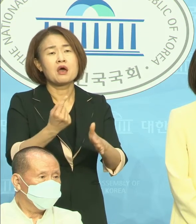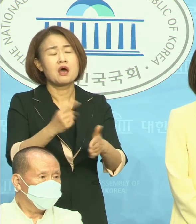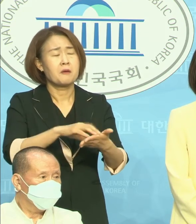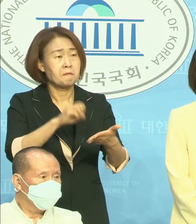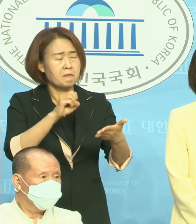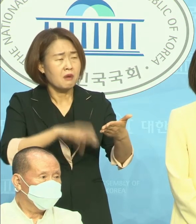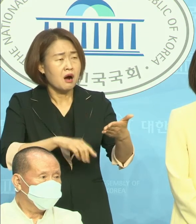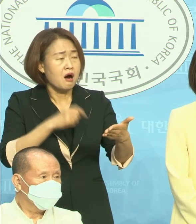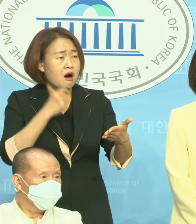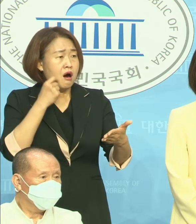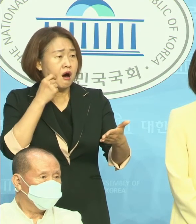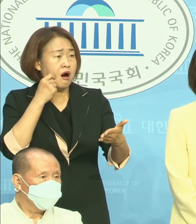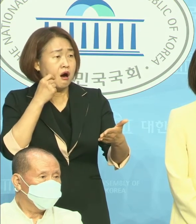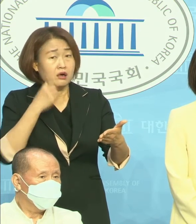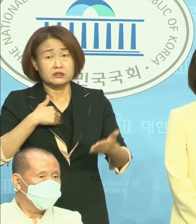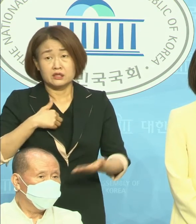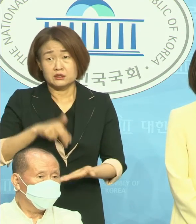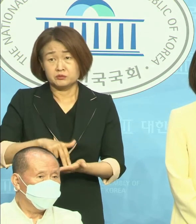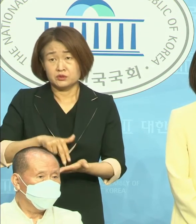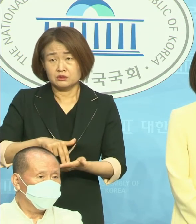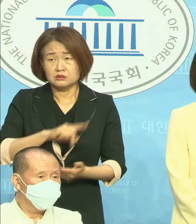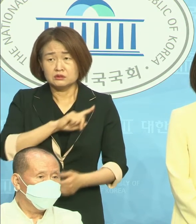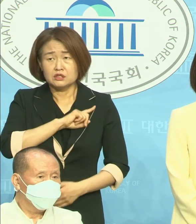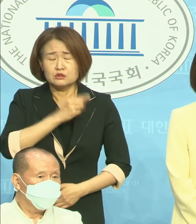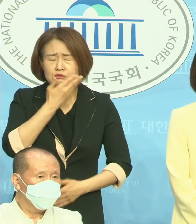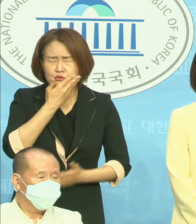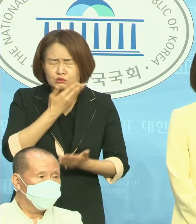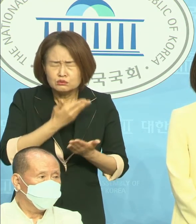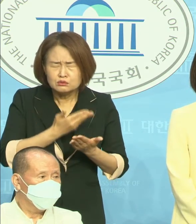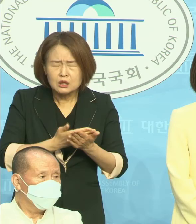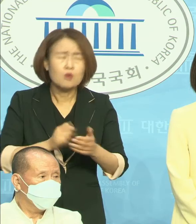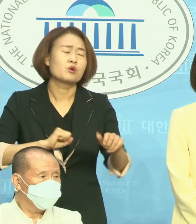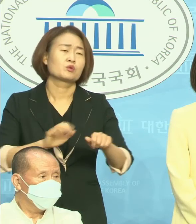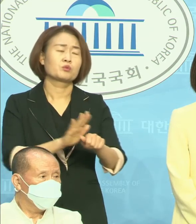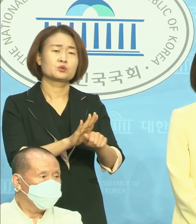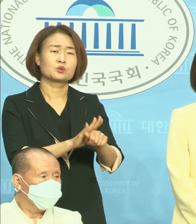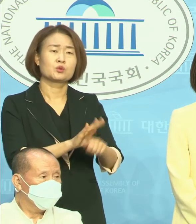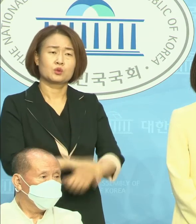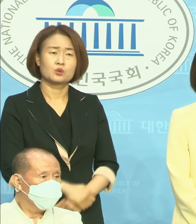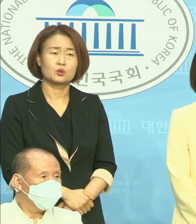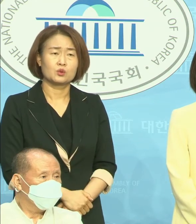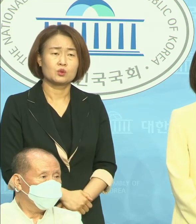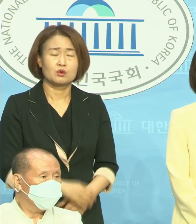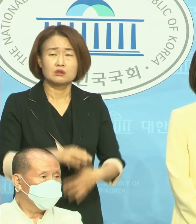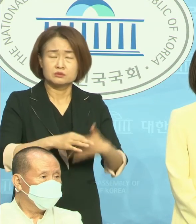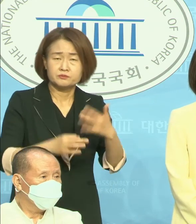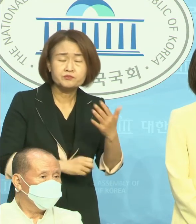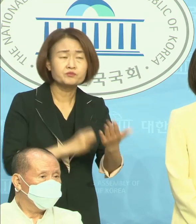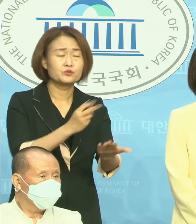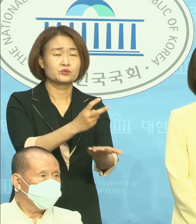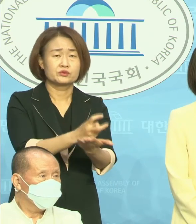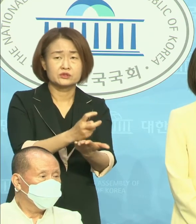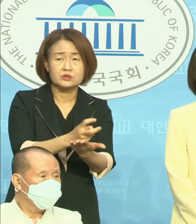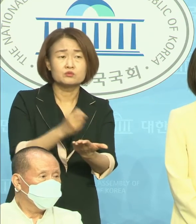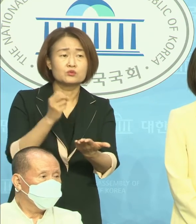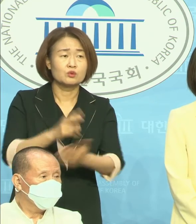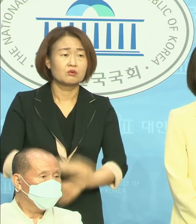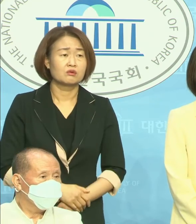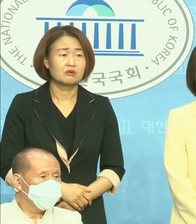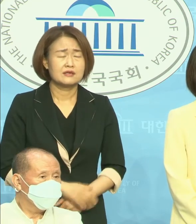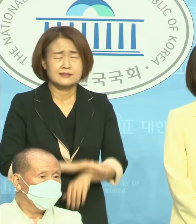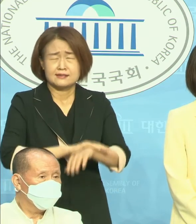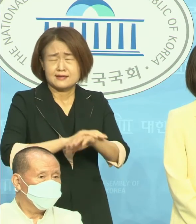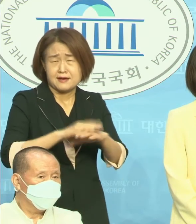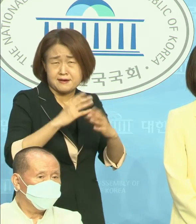활동 지원 시간이 가장 중요하다는 것을 느꼈다 광영 시스템 제도 좀 아무리 잘